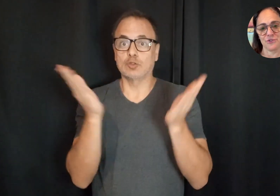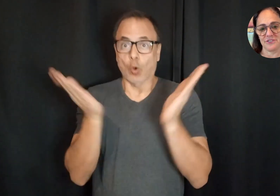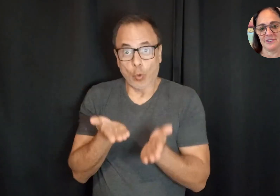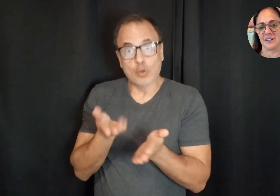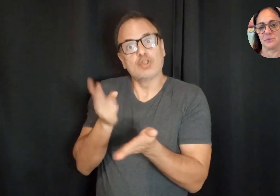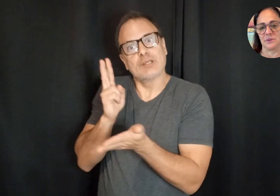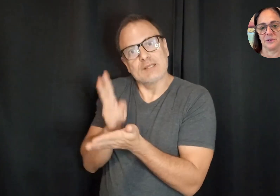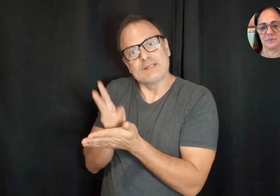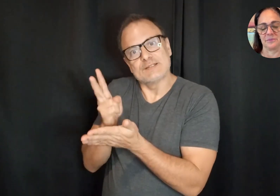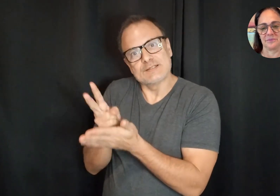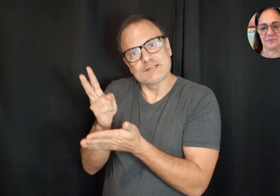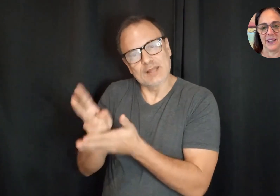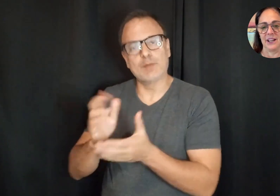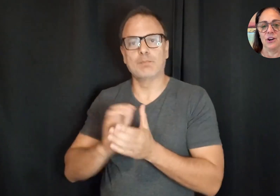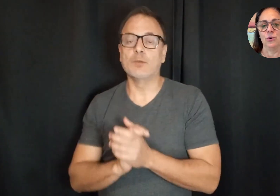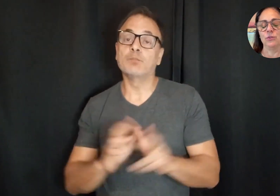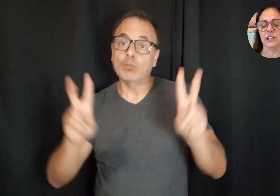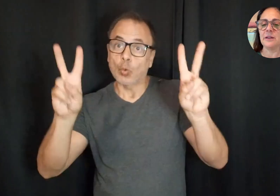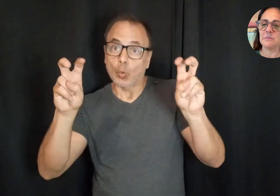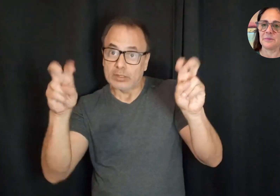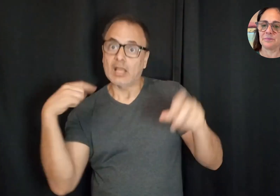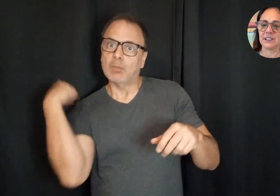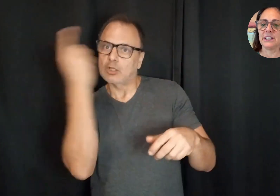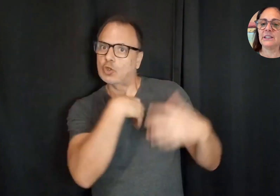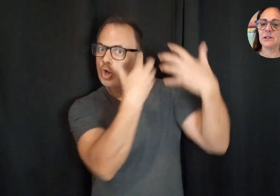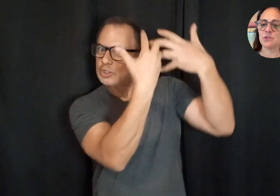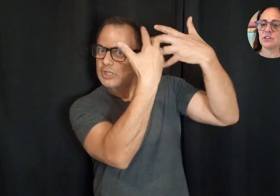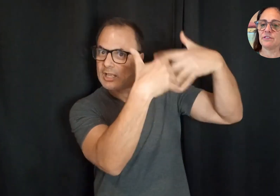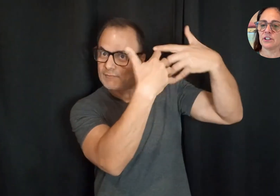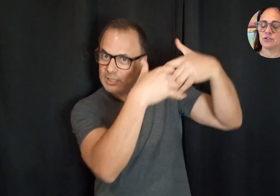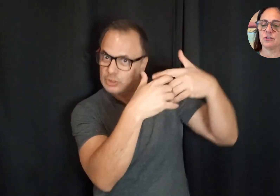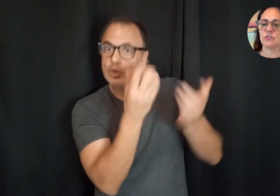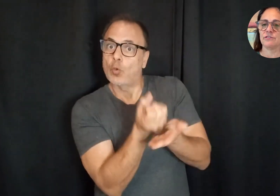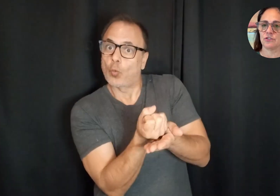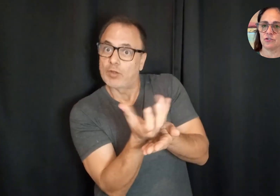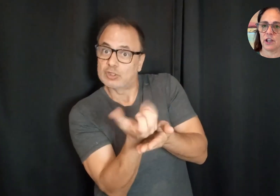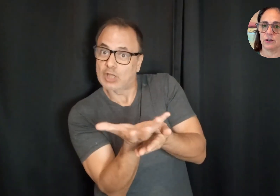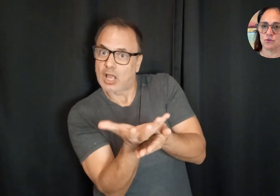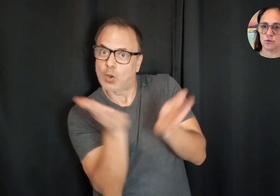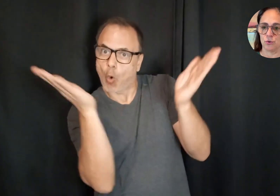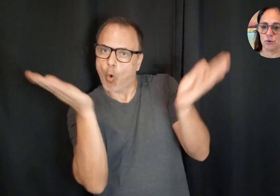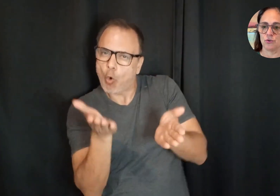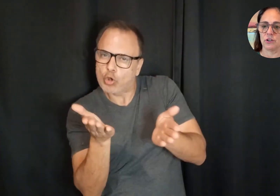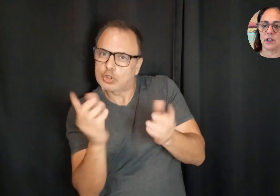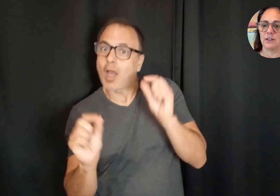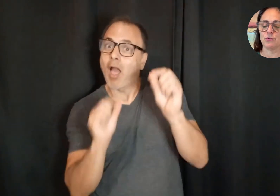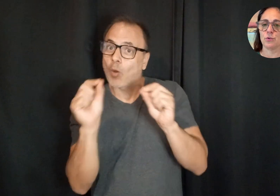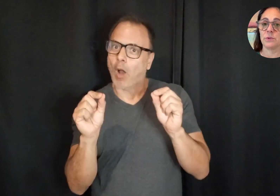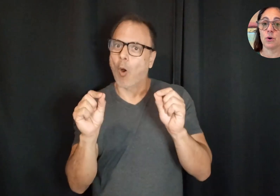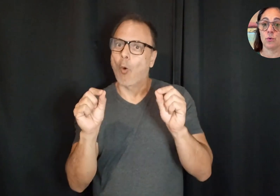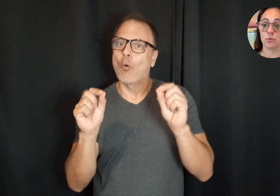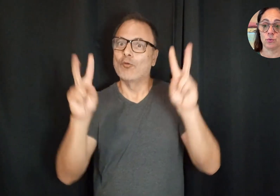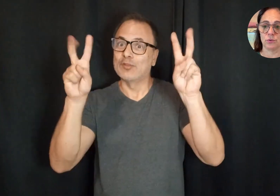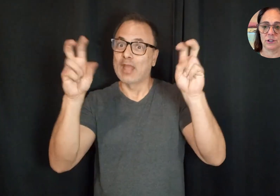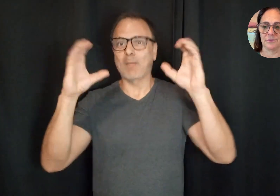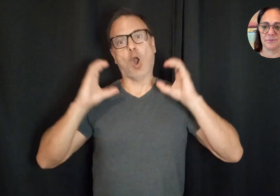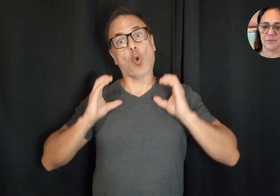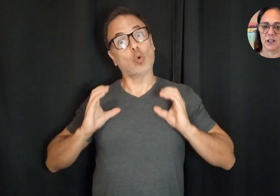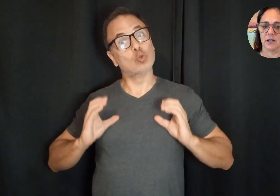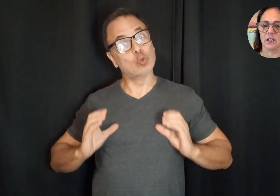e sempre. O tema que iremos refletir no Evangelho de hoje é sobre conduta.